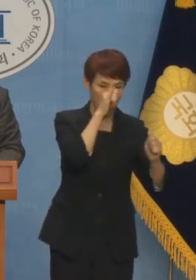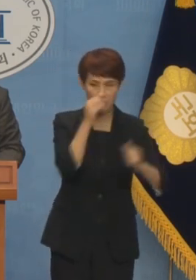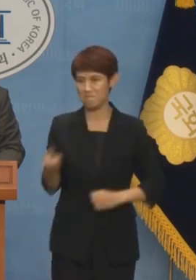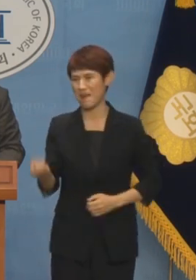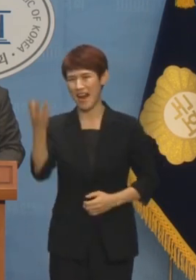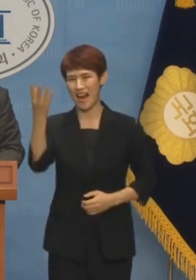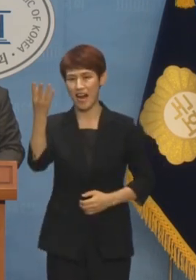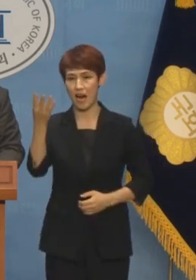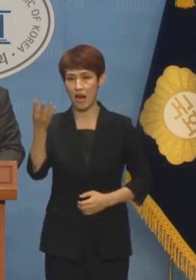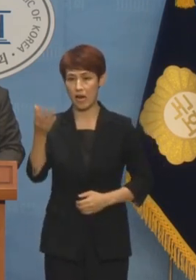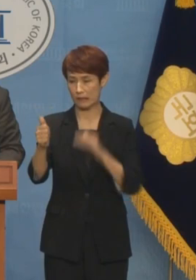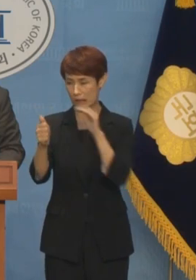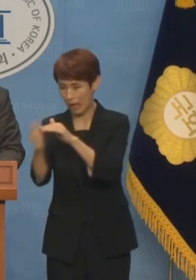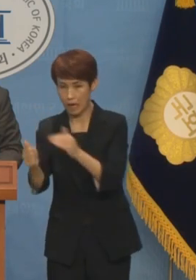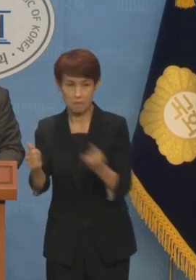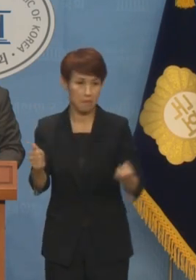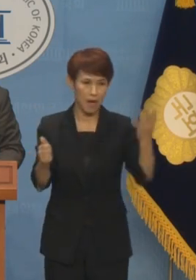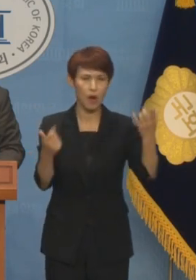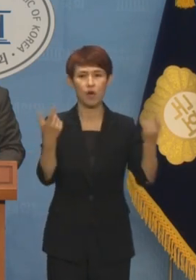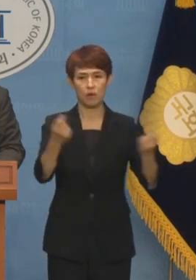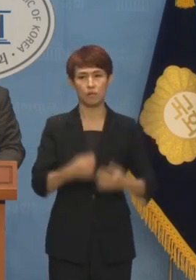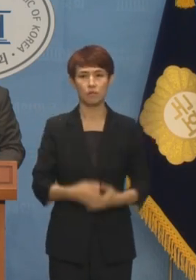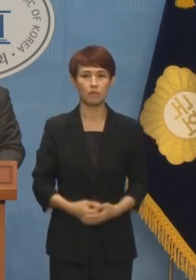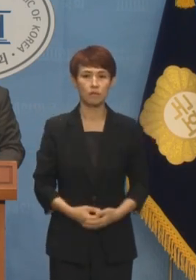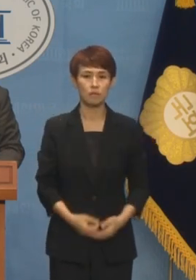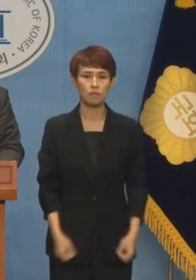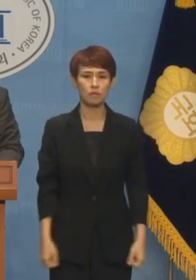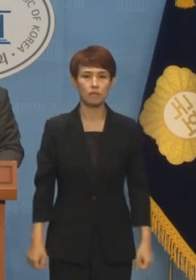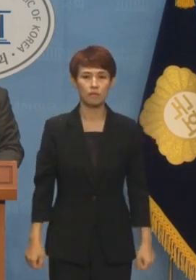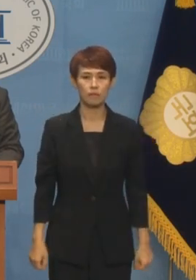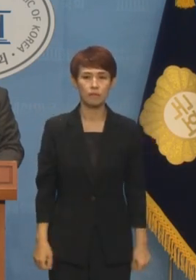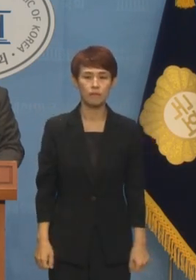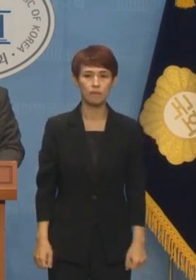바뀌어도 변하는 것은 없습니다. 네.